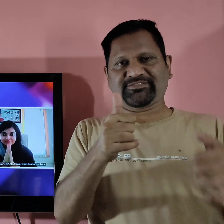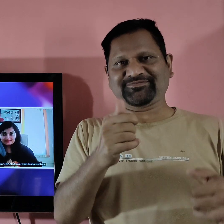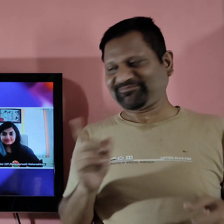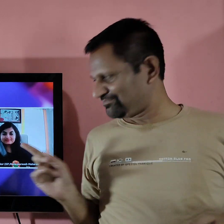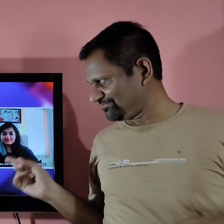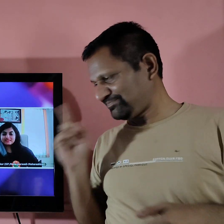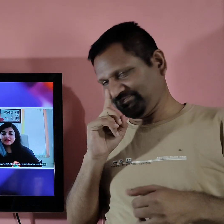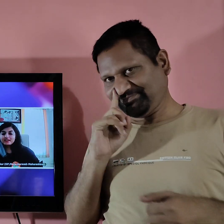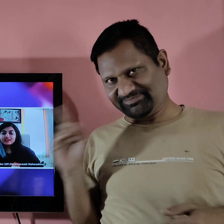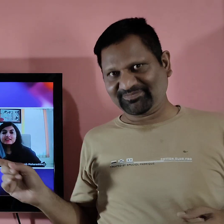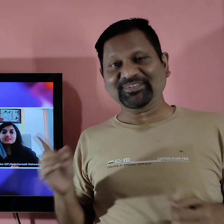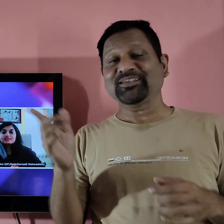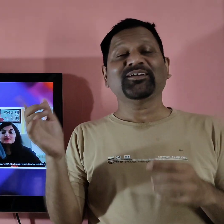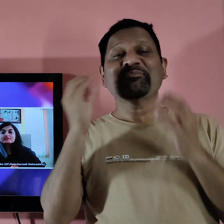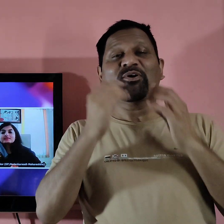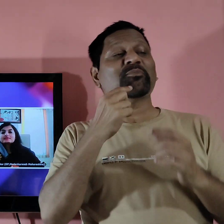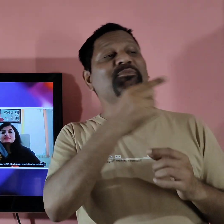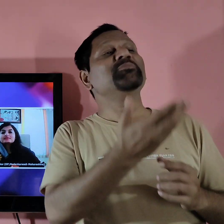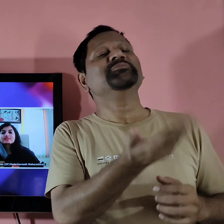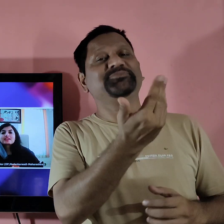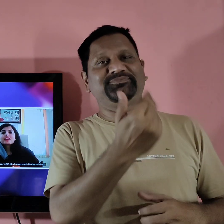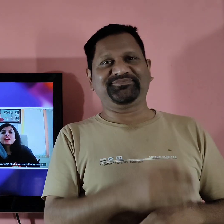नमस्कार सर। बताइए प्रियंका जी।